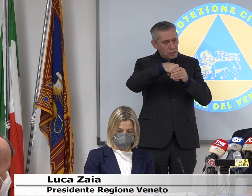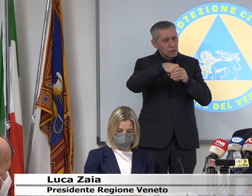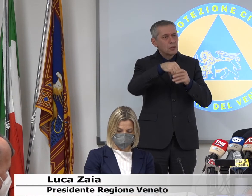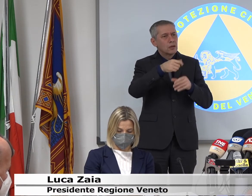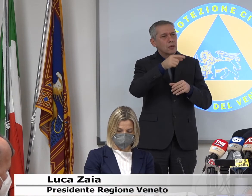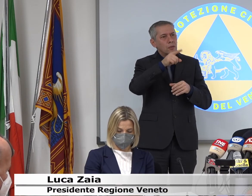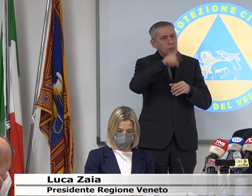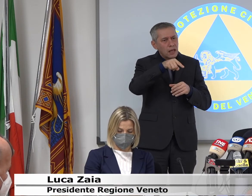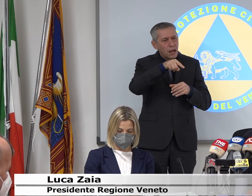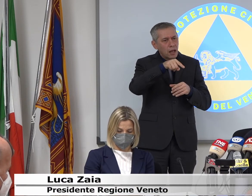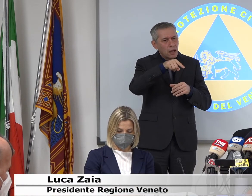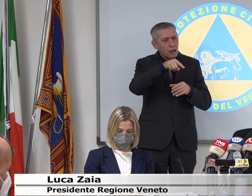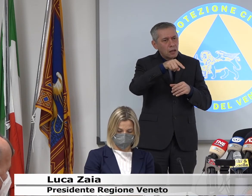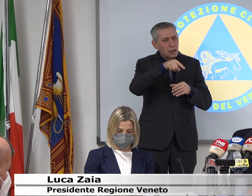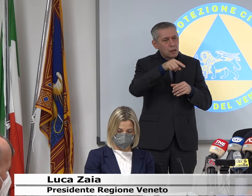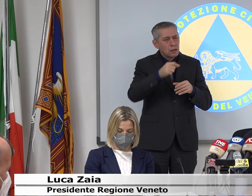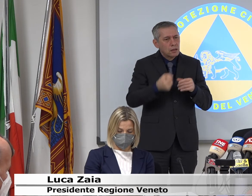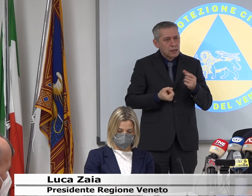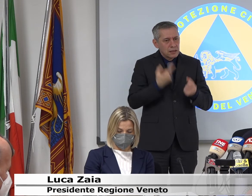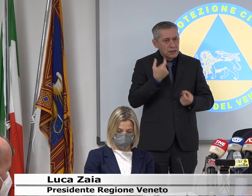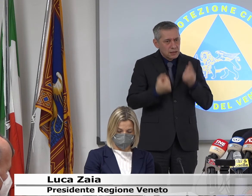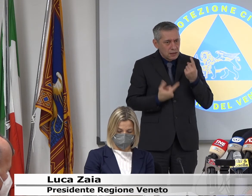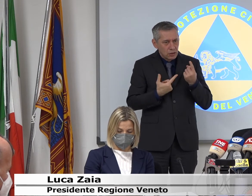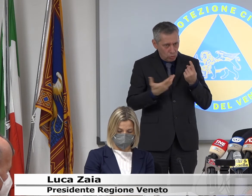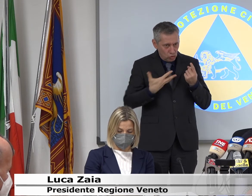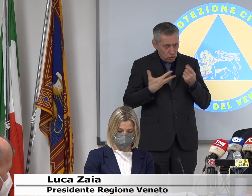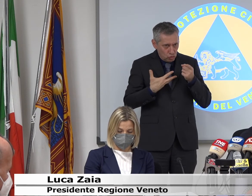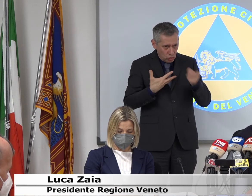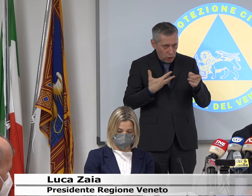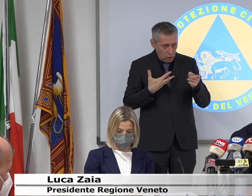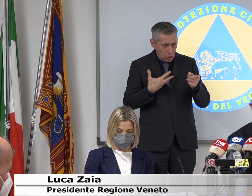me sembra più logico che mi concentri su chi è